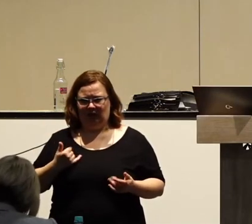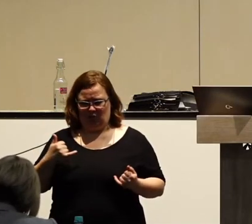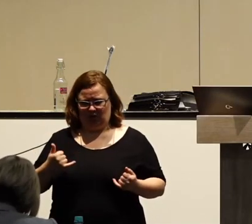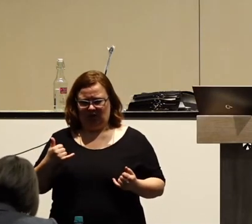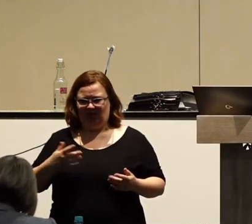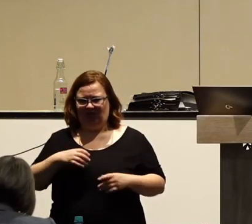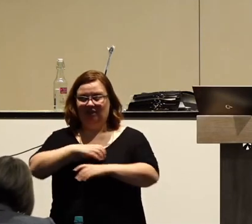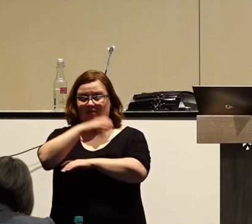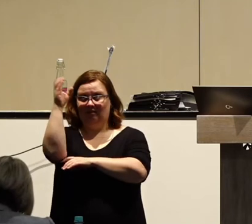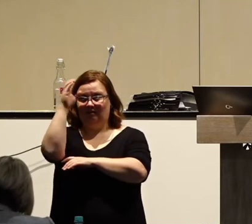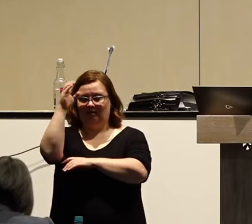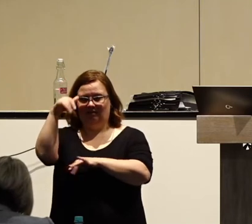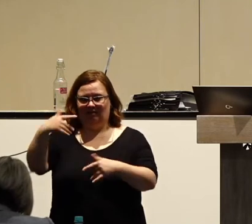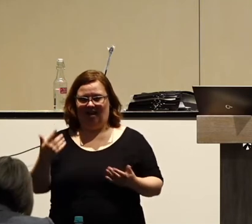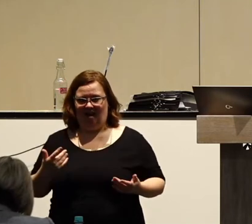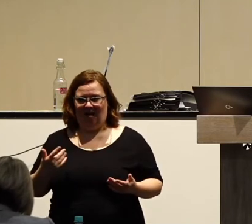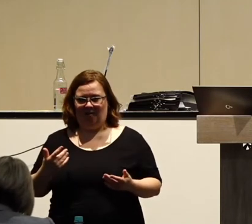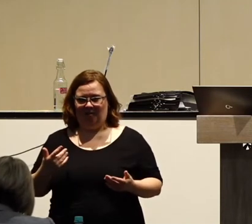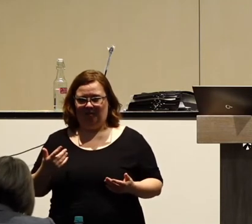am höchsten und